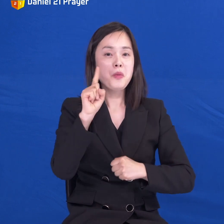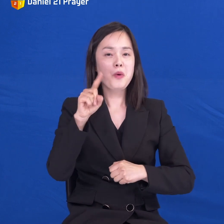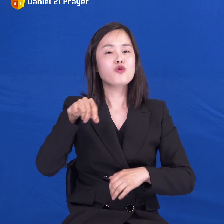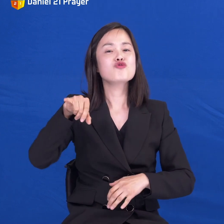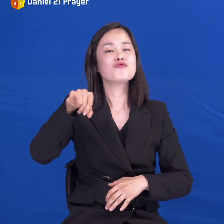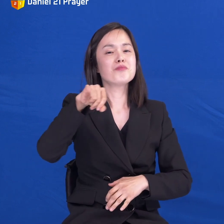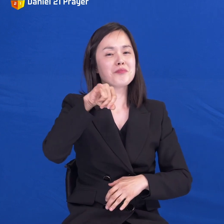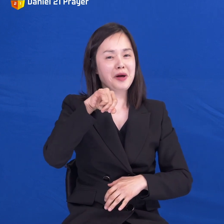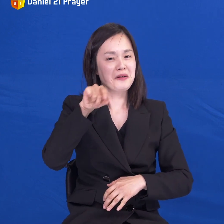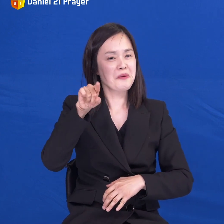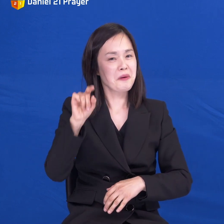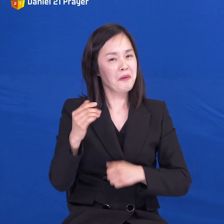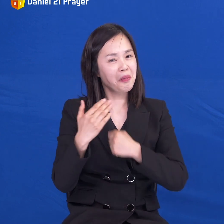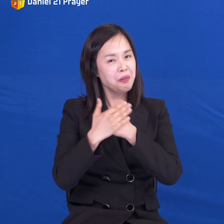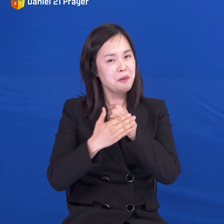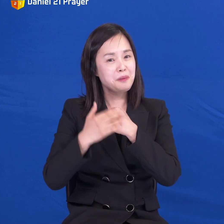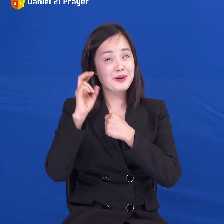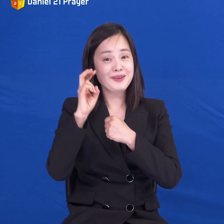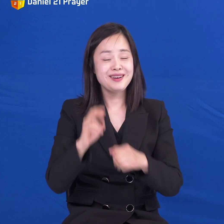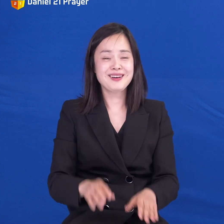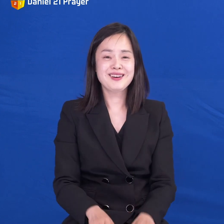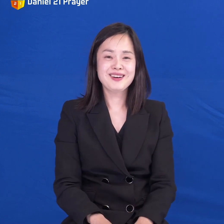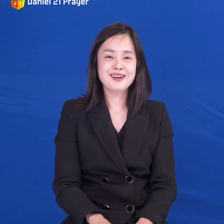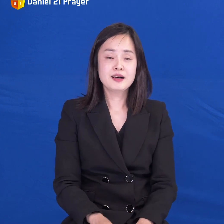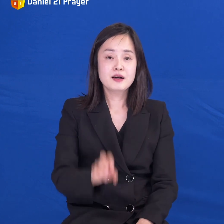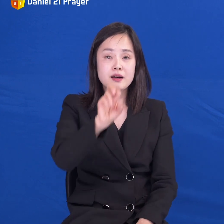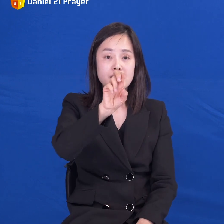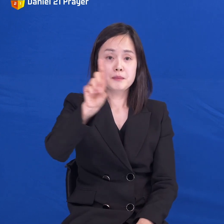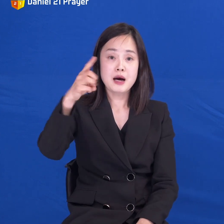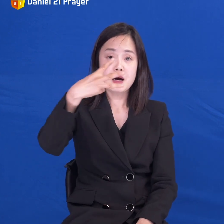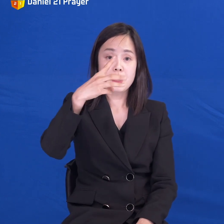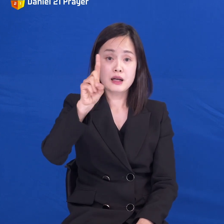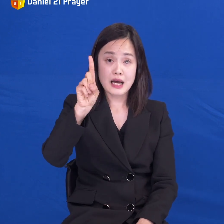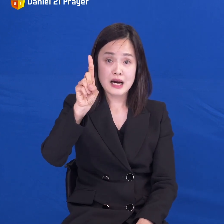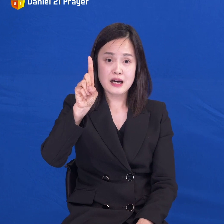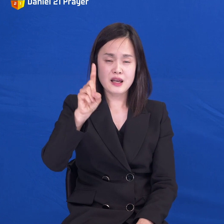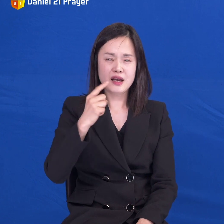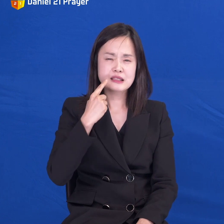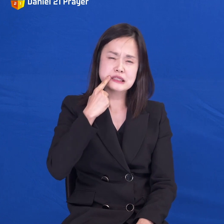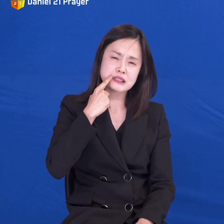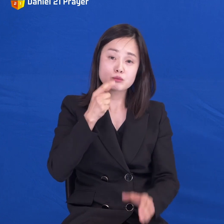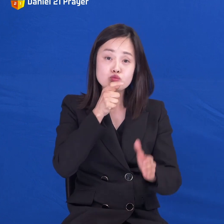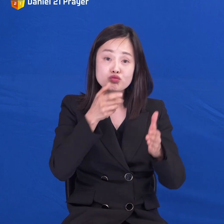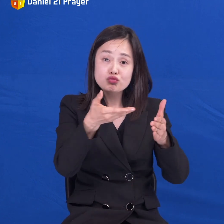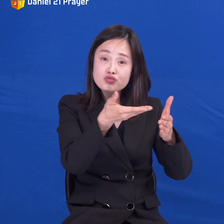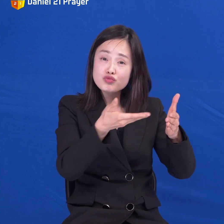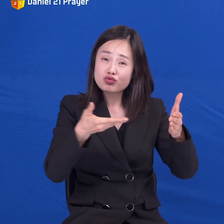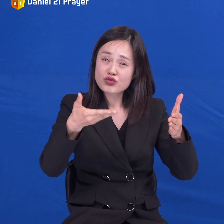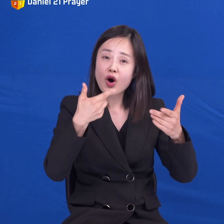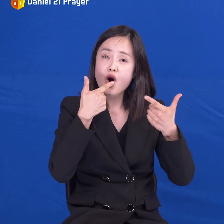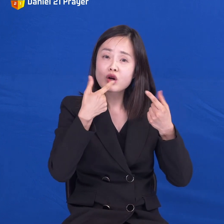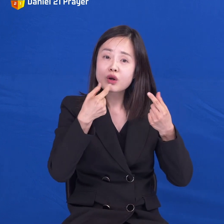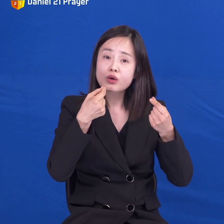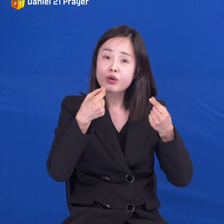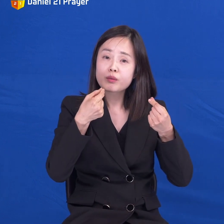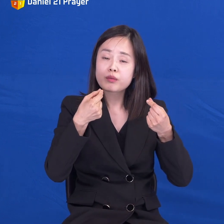그리고 성경에 마라의 쓴물이 나오잖아요. 정글에는 우물이 없어요. 강물을 마셔요. 근데 이